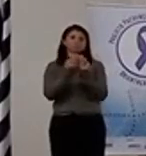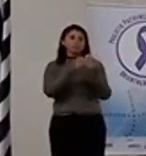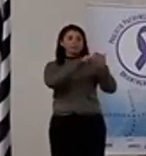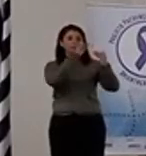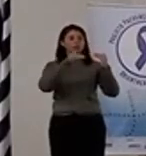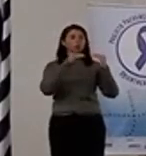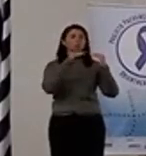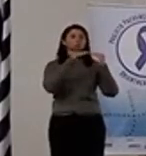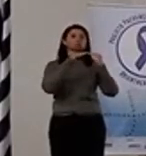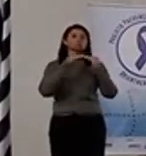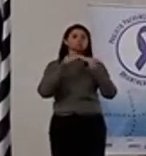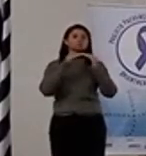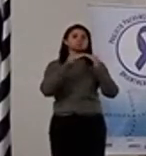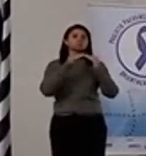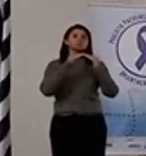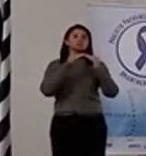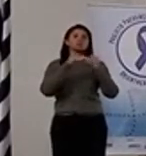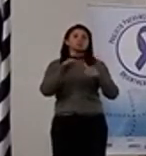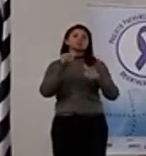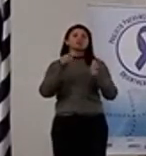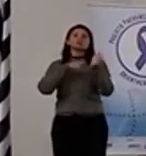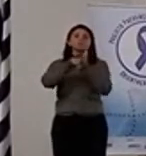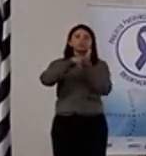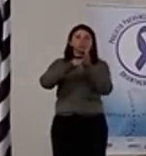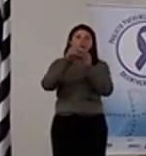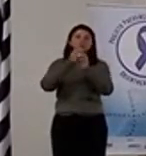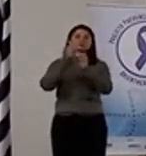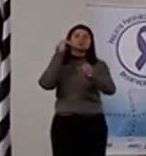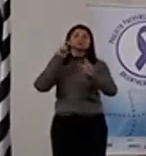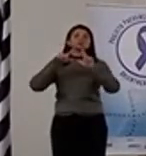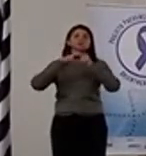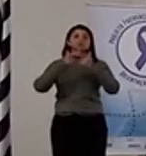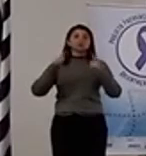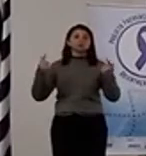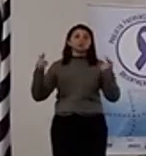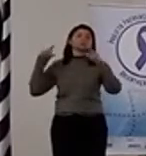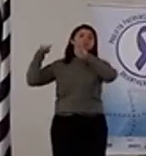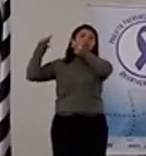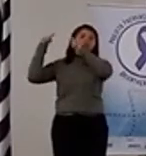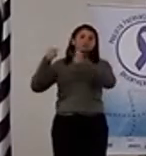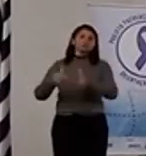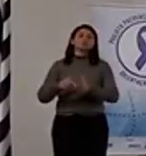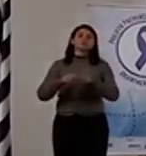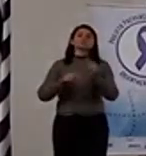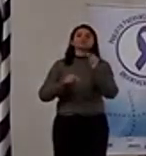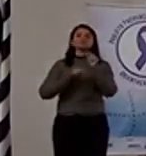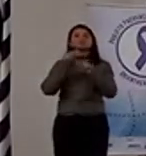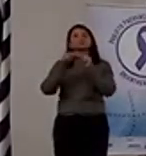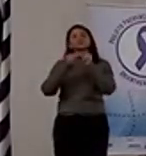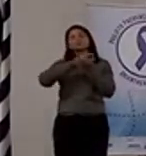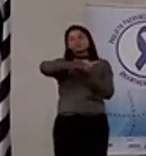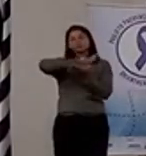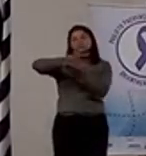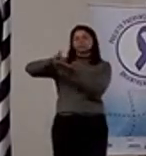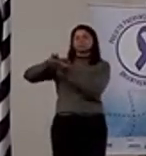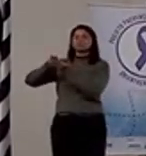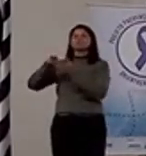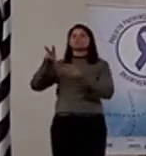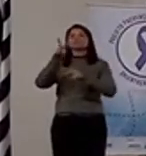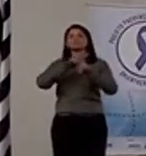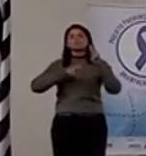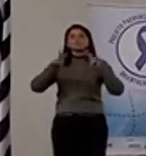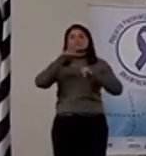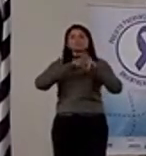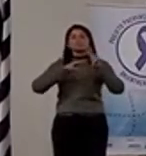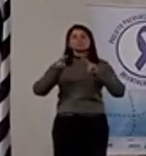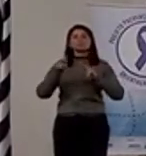E claro, o exame genético é um exame complexo, você tem que avaliar vários elementos, e você também tem que avaliar os achados